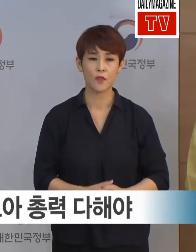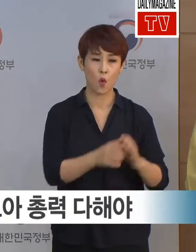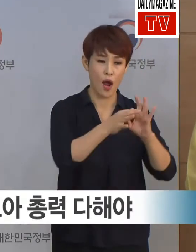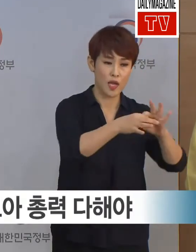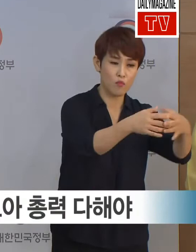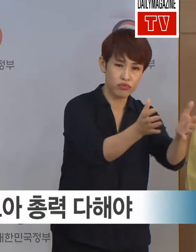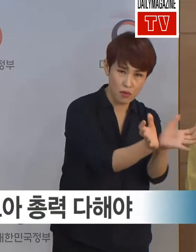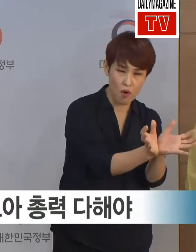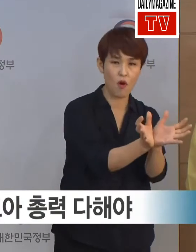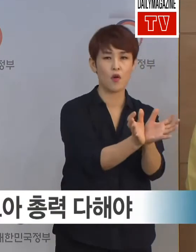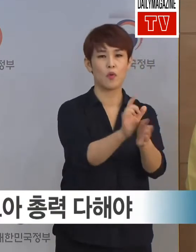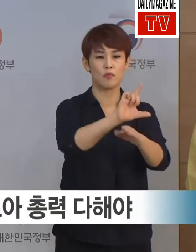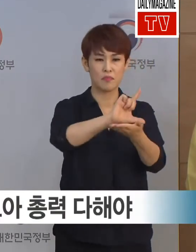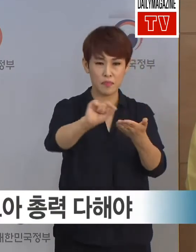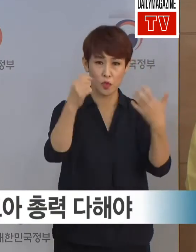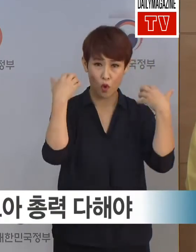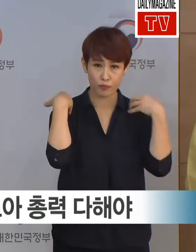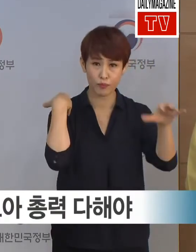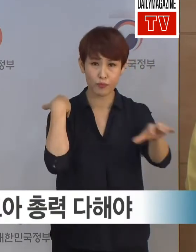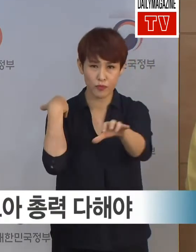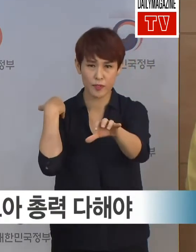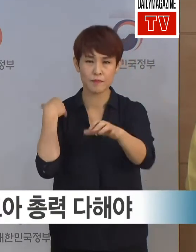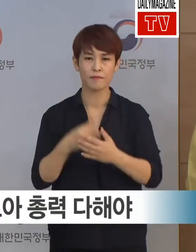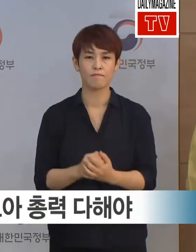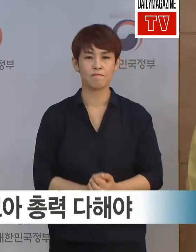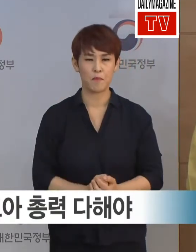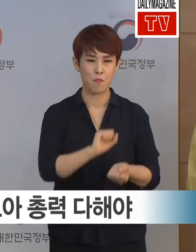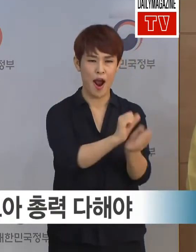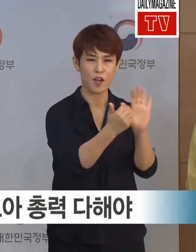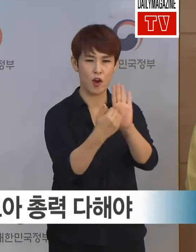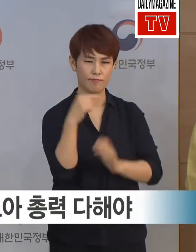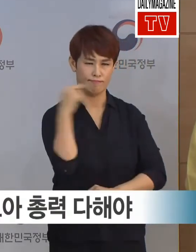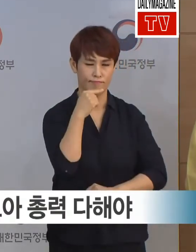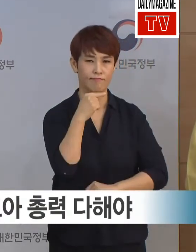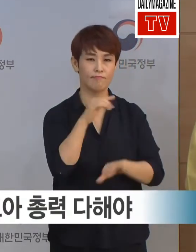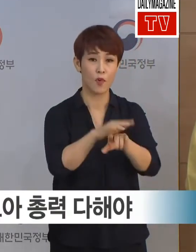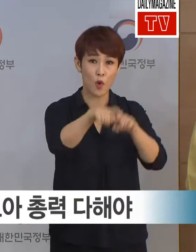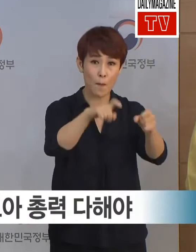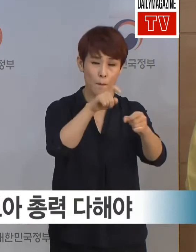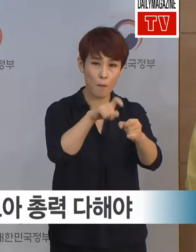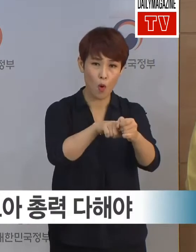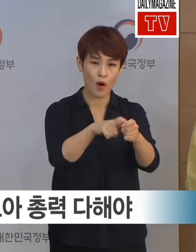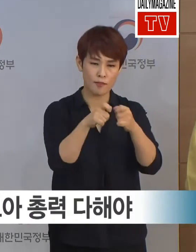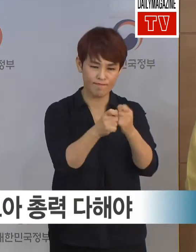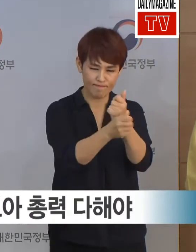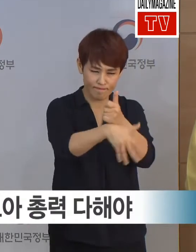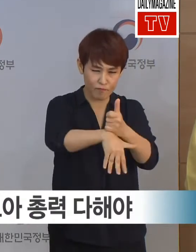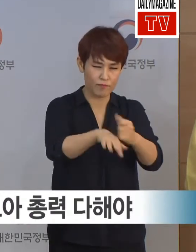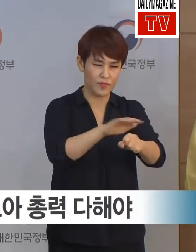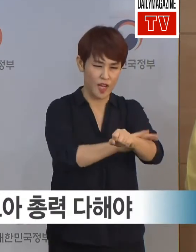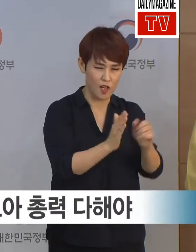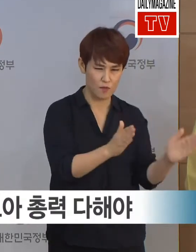부처와 각 지방자치단체는 강화된 방역조치의 시행을 위해 세부지침을